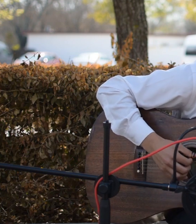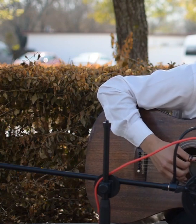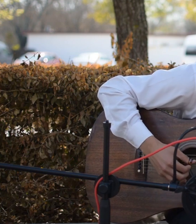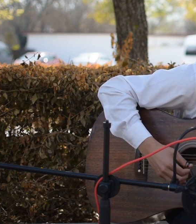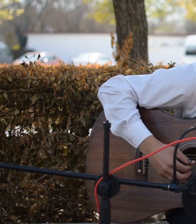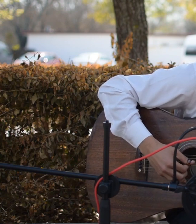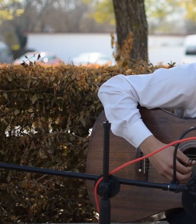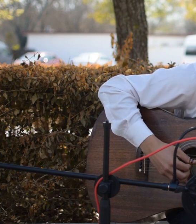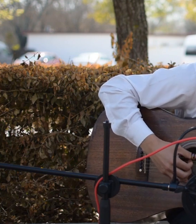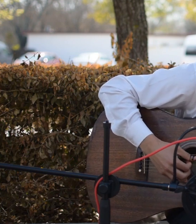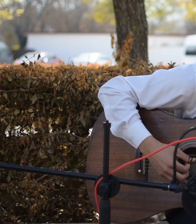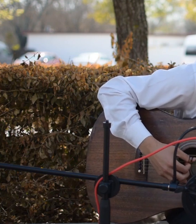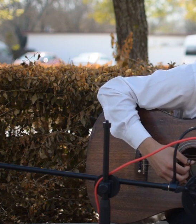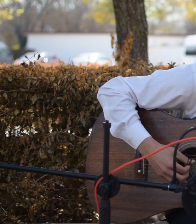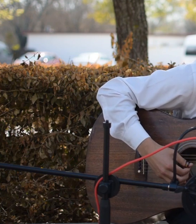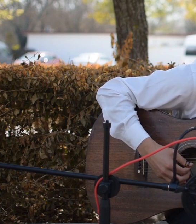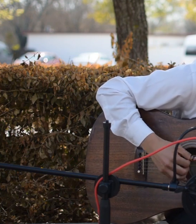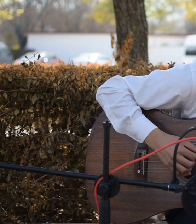2